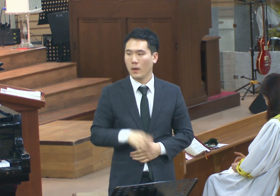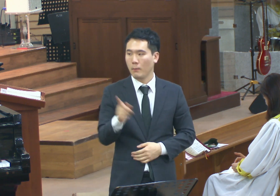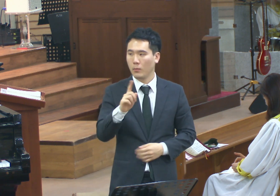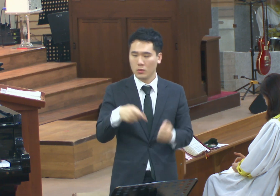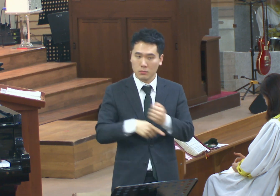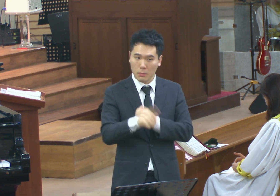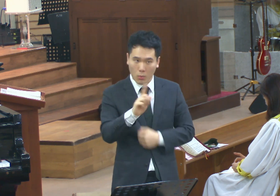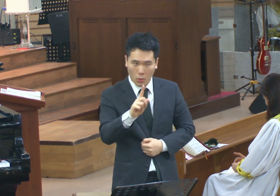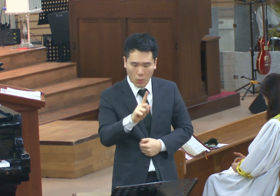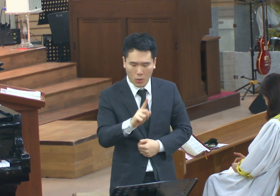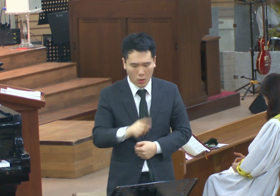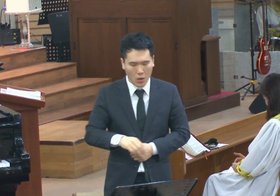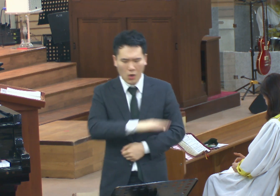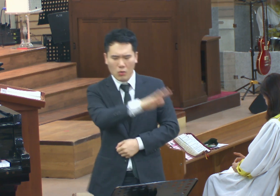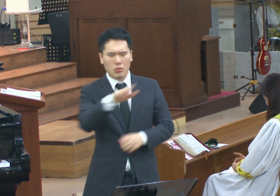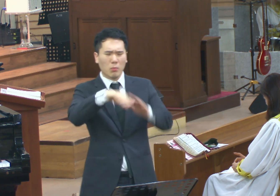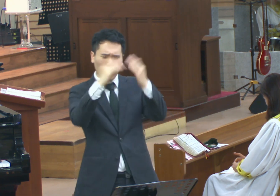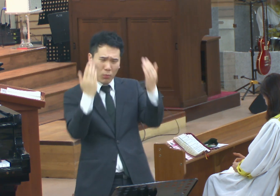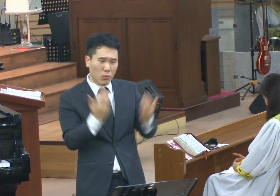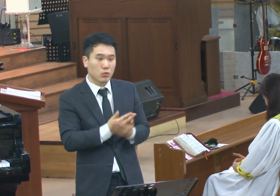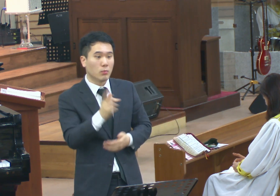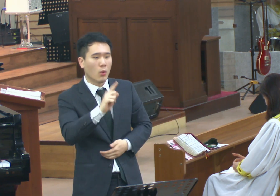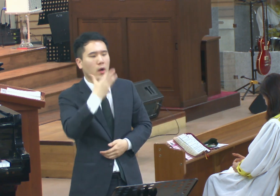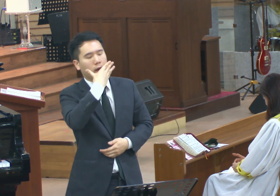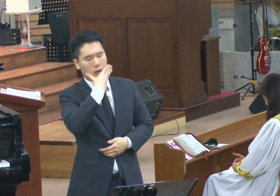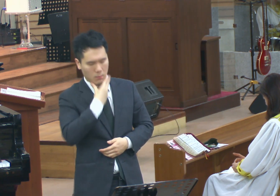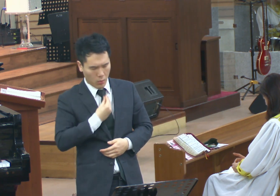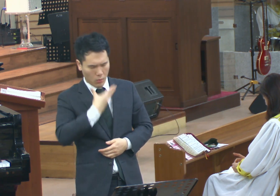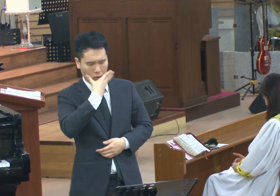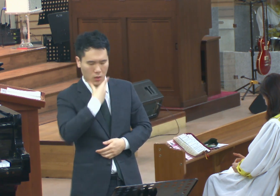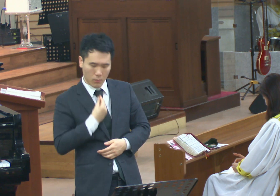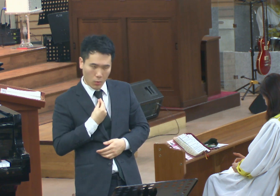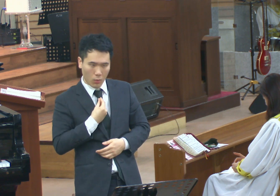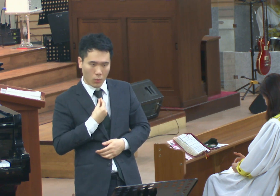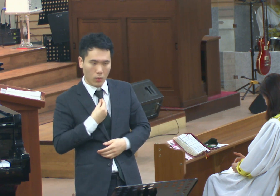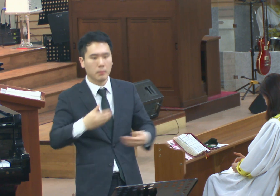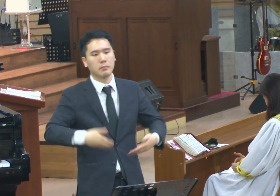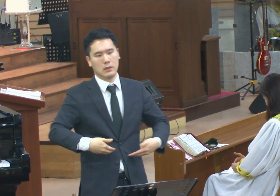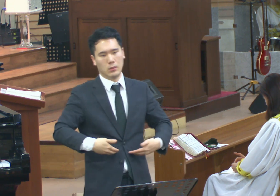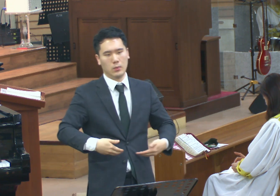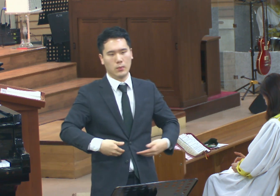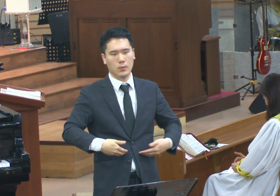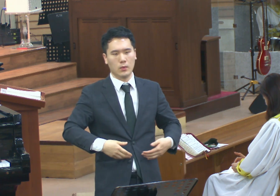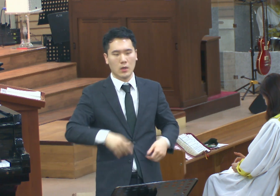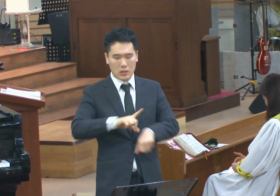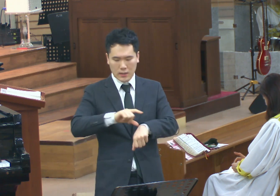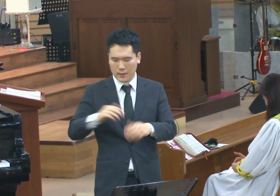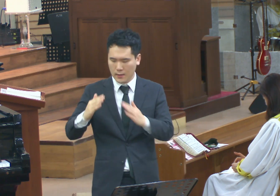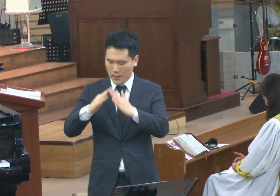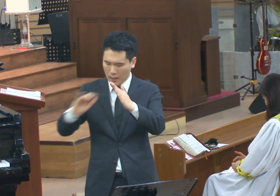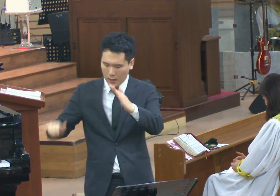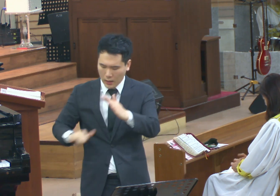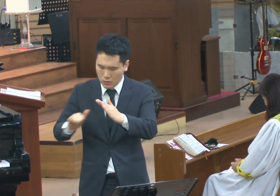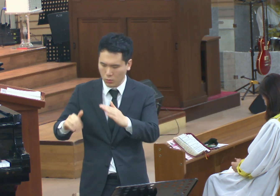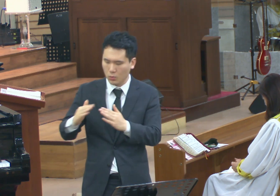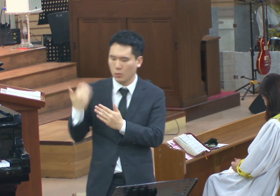가질지 모르지만 식구들하고 밥을 계속 못 먹으면 가정이 온전해질 수 있겠는가? 이제 이런